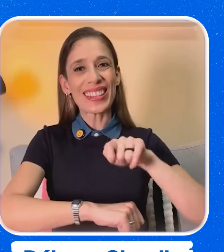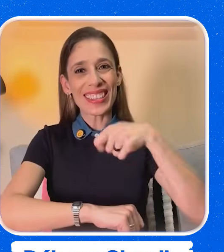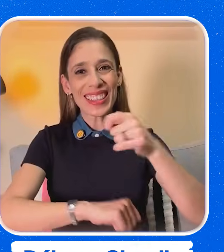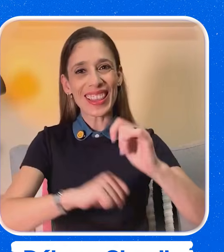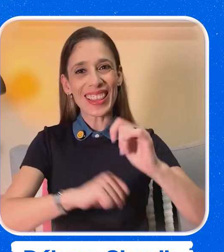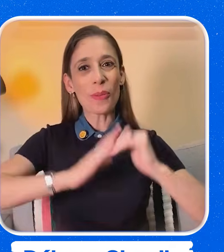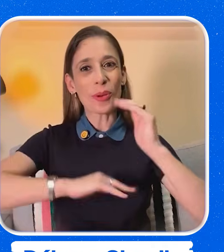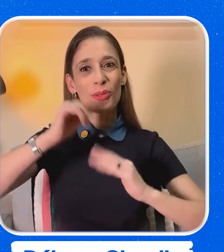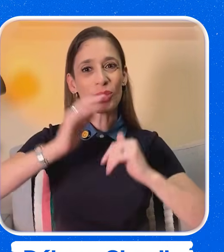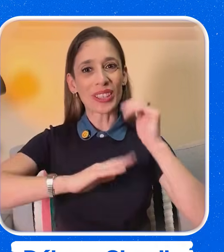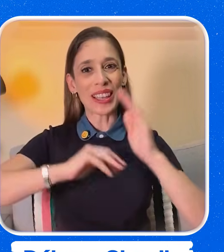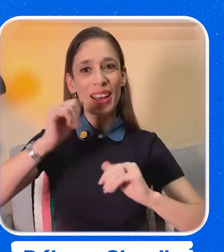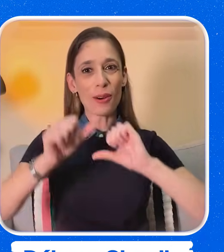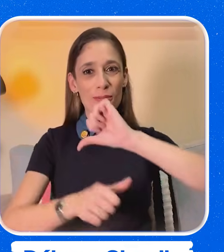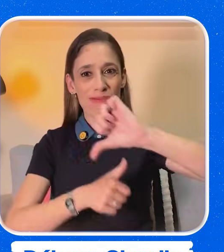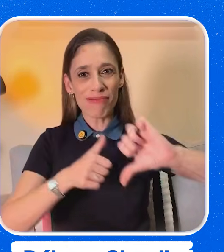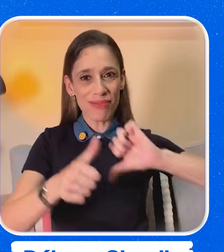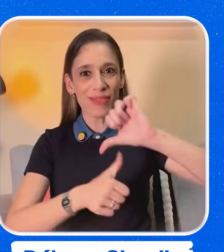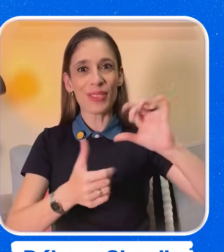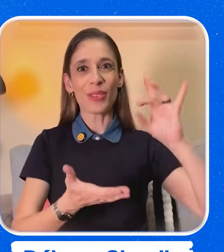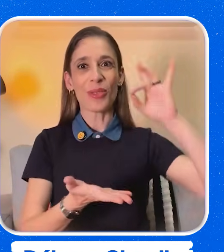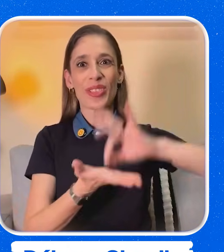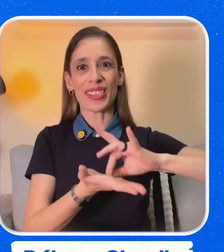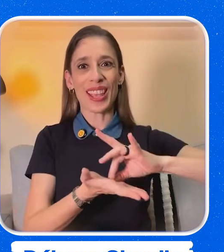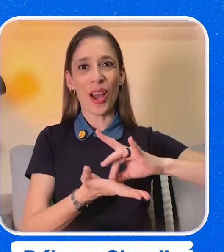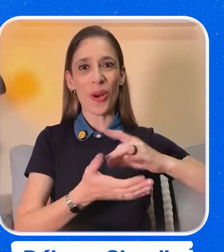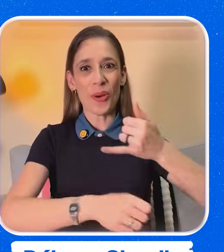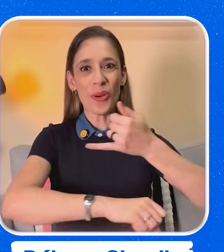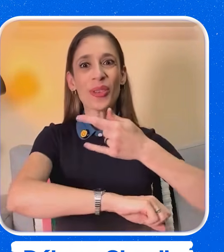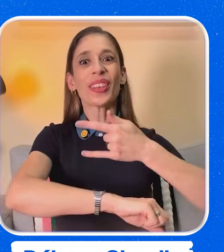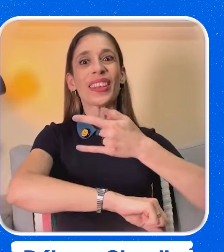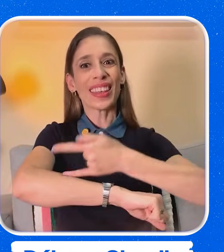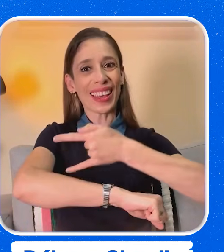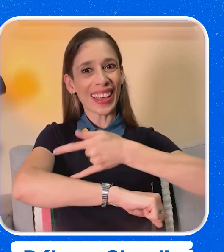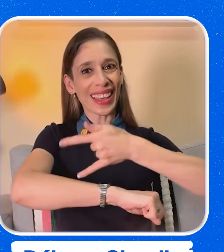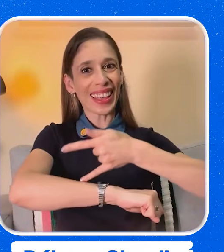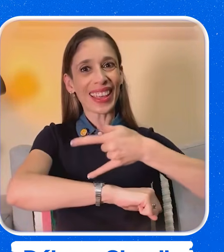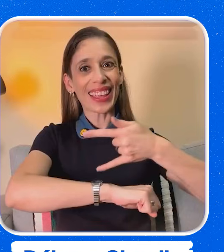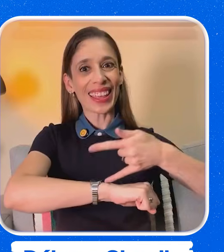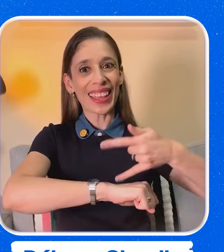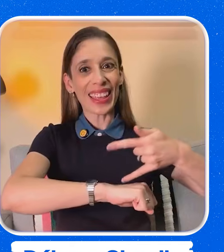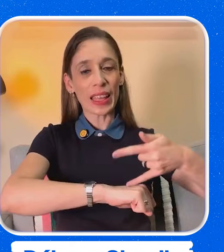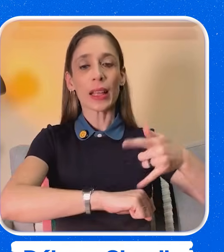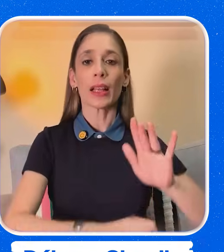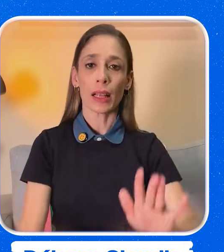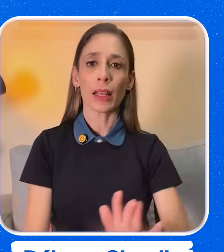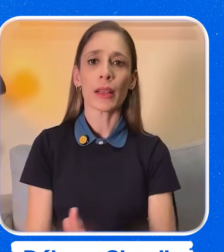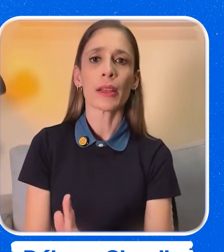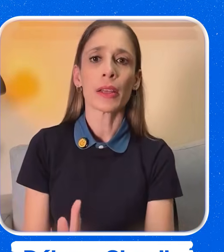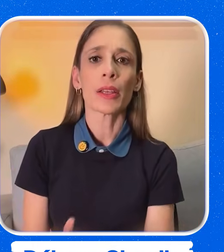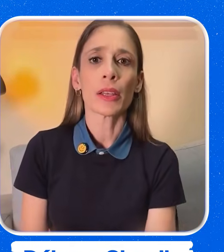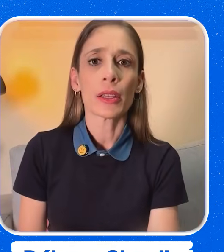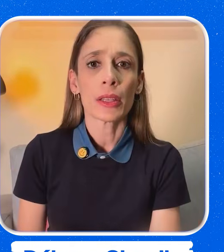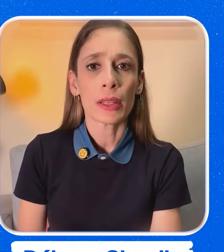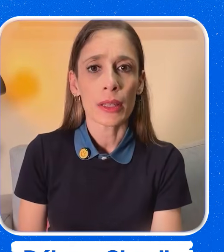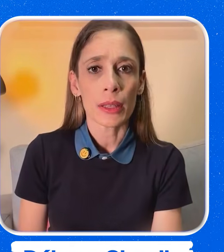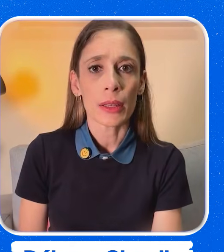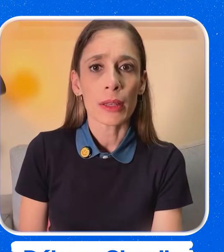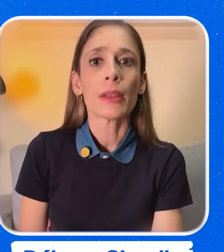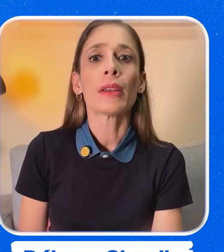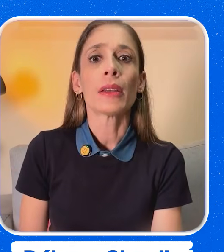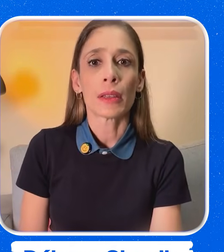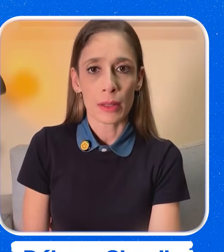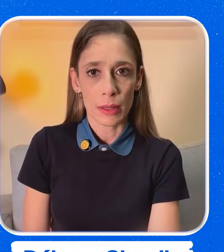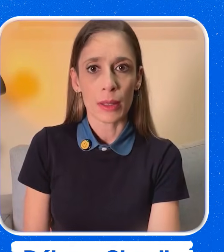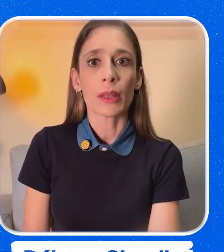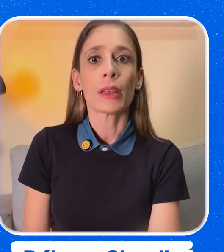lindo! Sinal profissional. Sim. Oficial. Porque Geni é